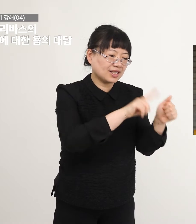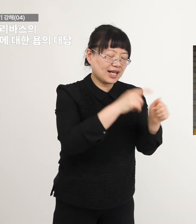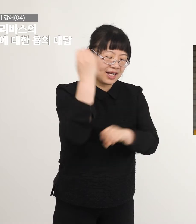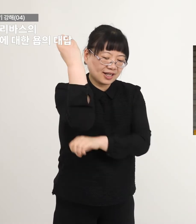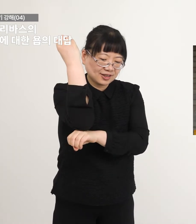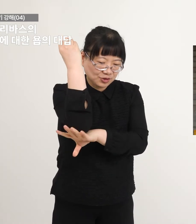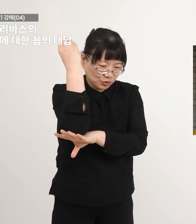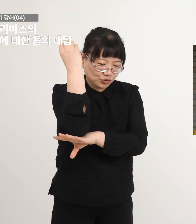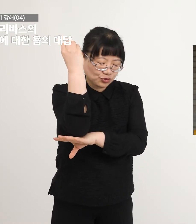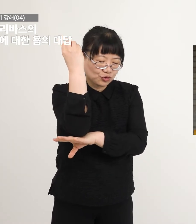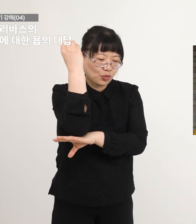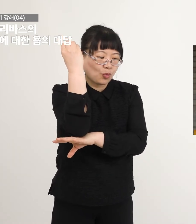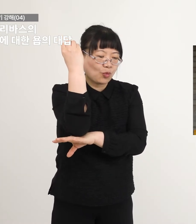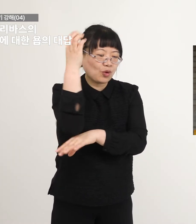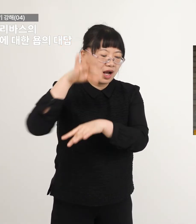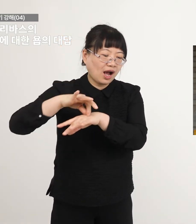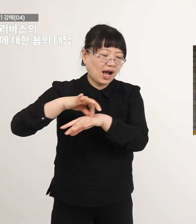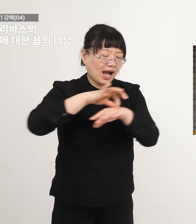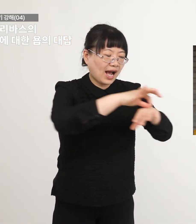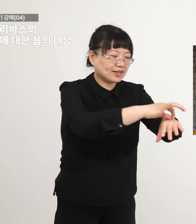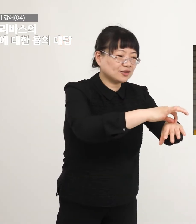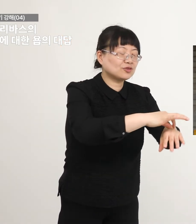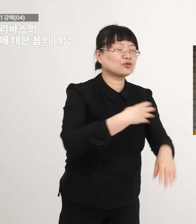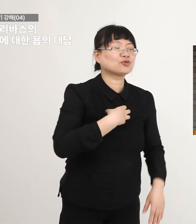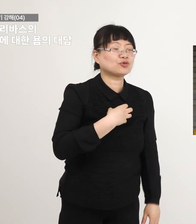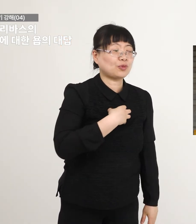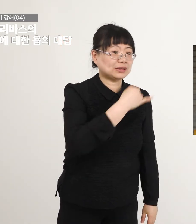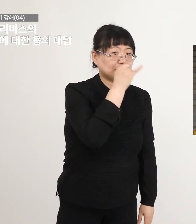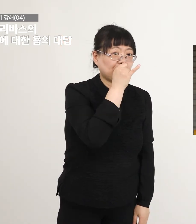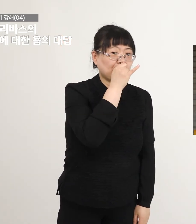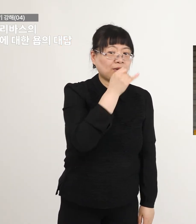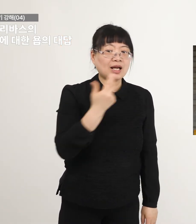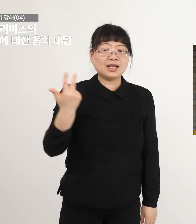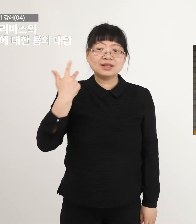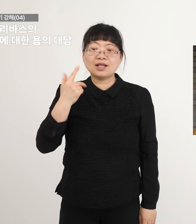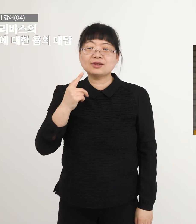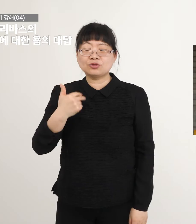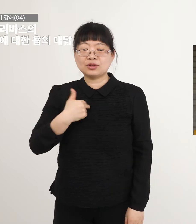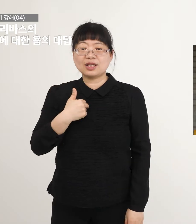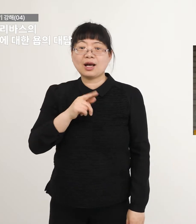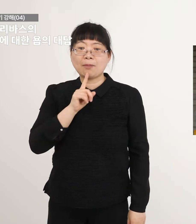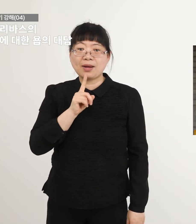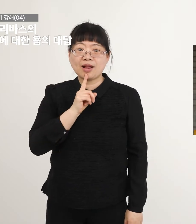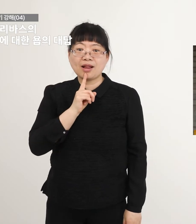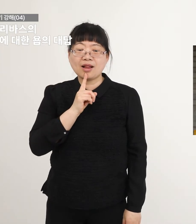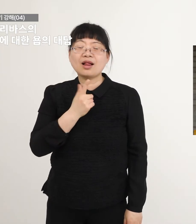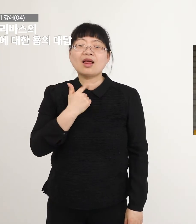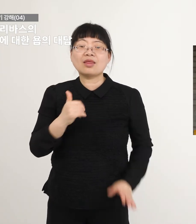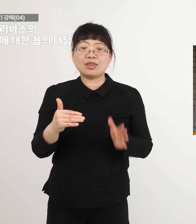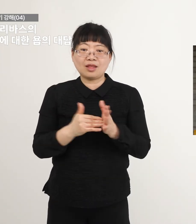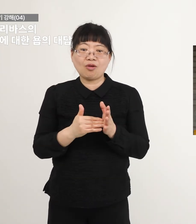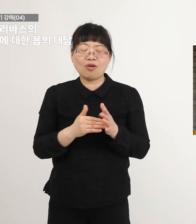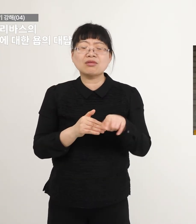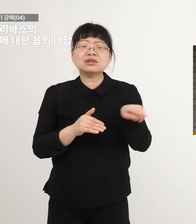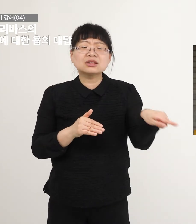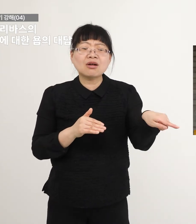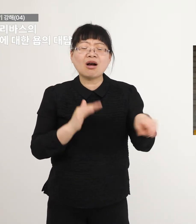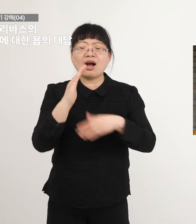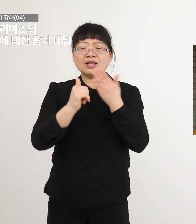우를 범할 수가 있단 말이에요. 그건 지난주 제가 이렇게 말씀을 드렸죠. 그건